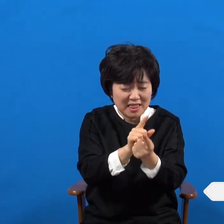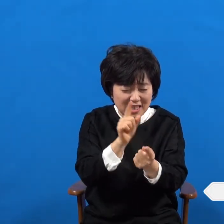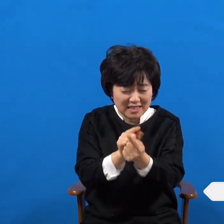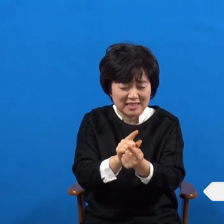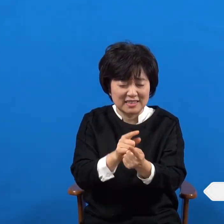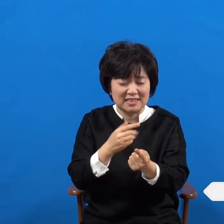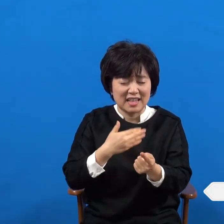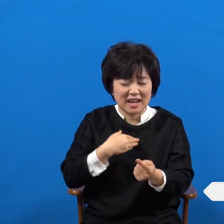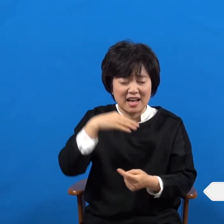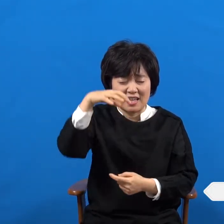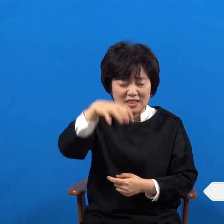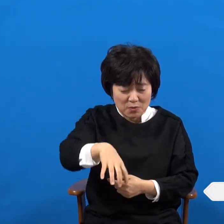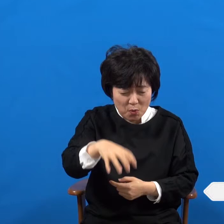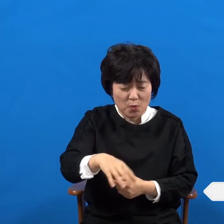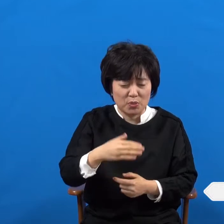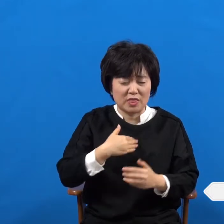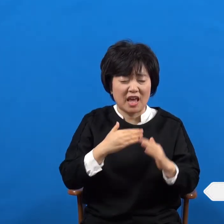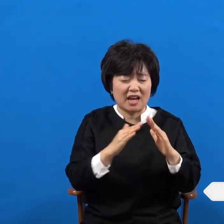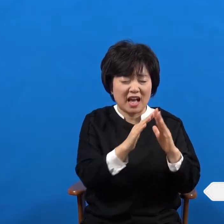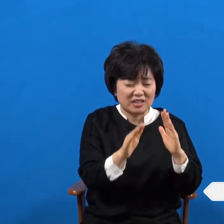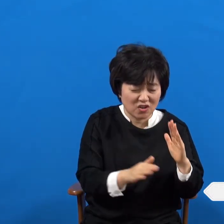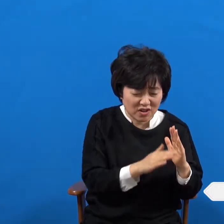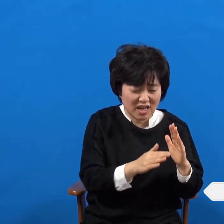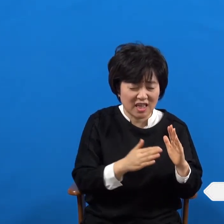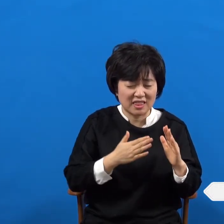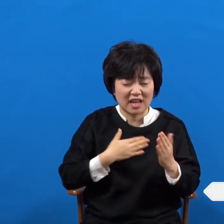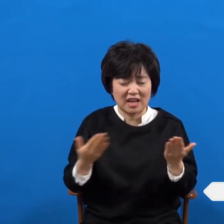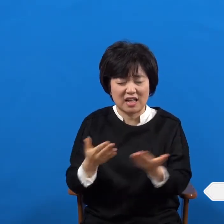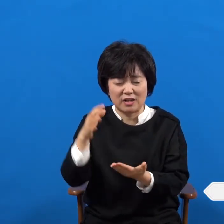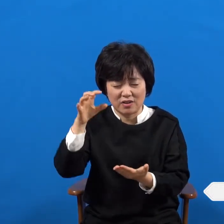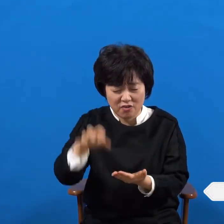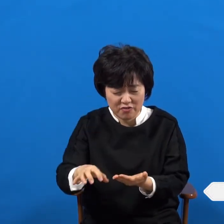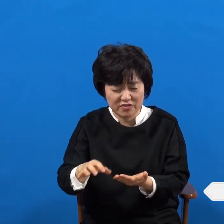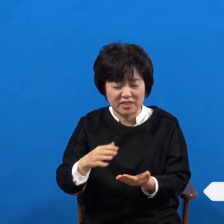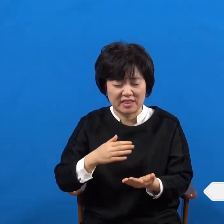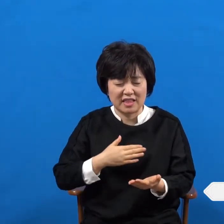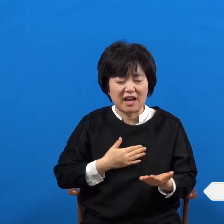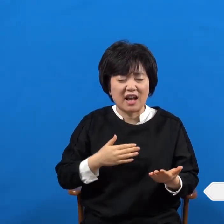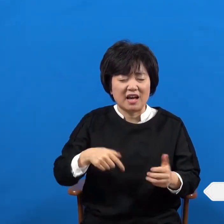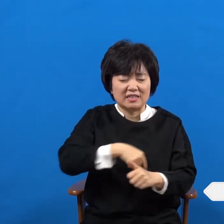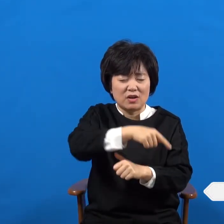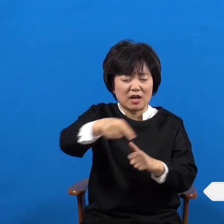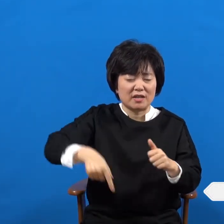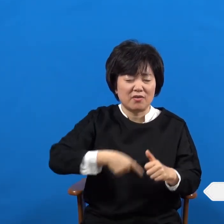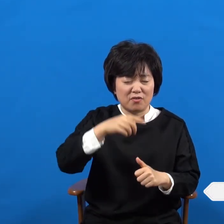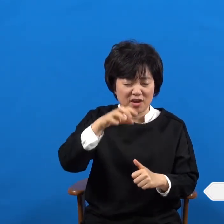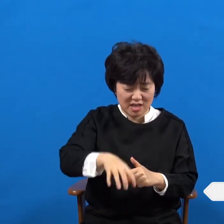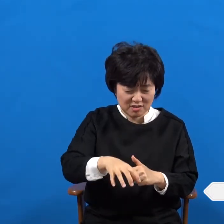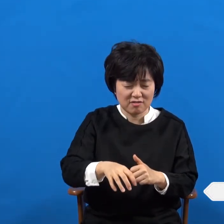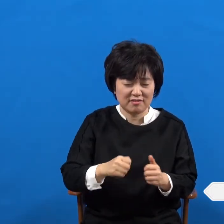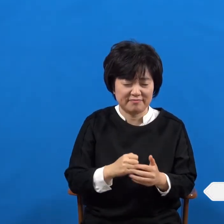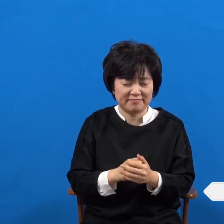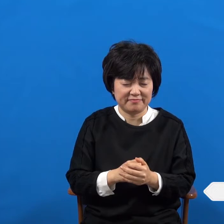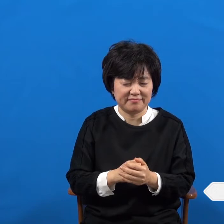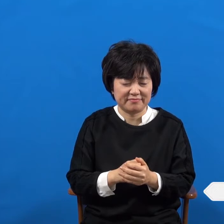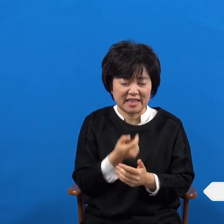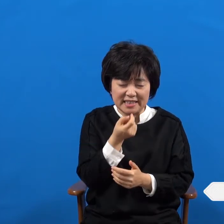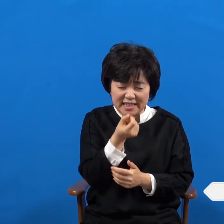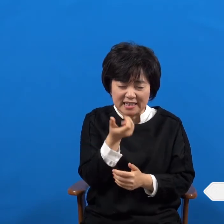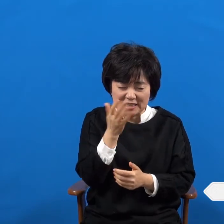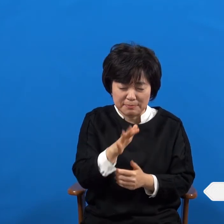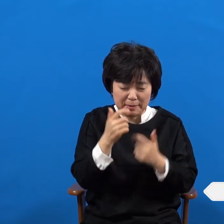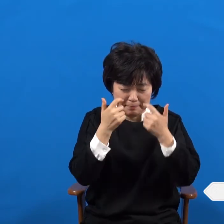자들을, 우리의 가정을, 우리의 일터를, 우리의 생업을 거기서부터